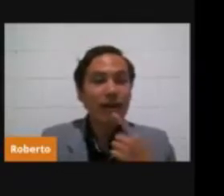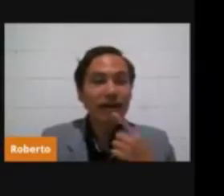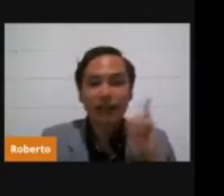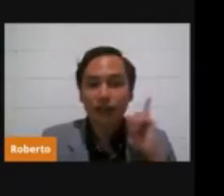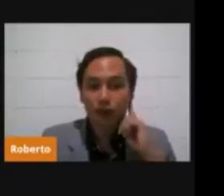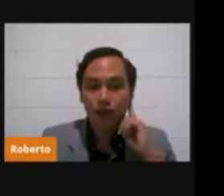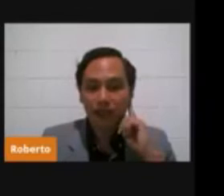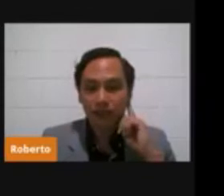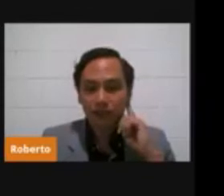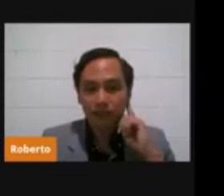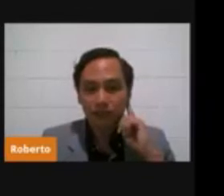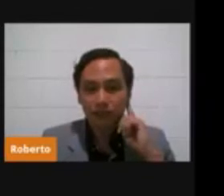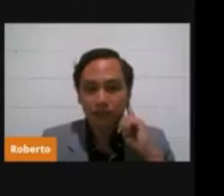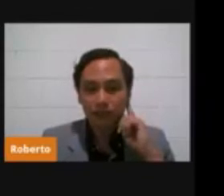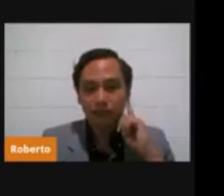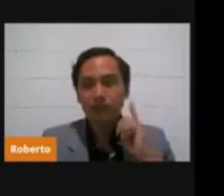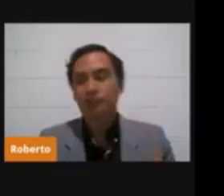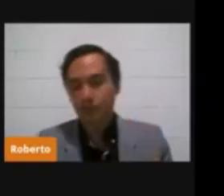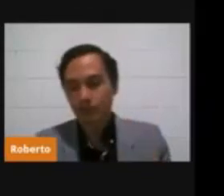que no habla y que no oye.